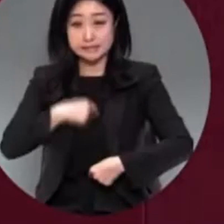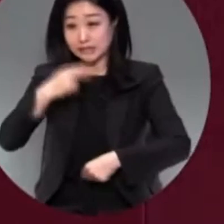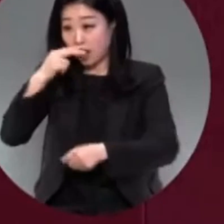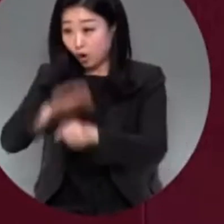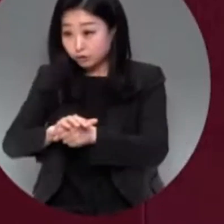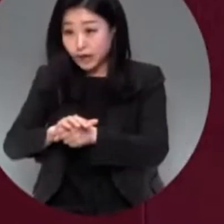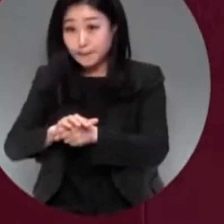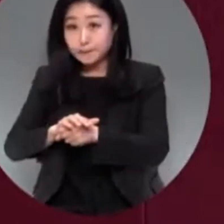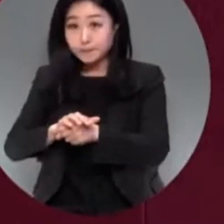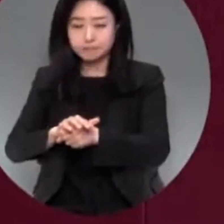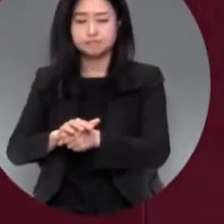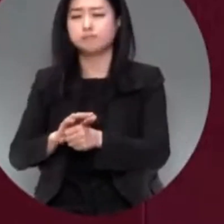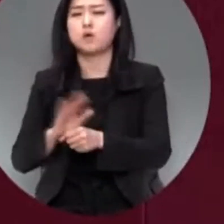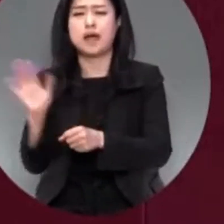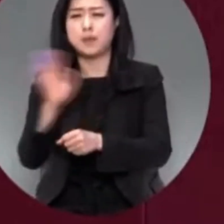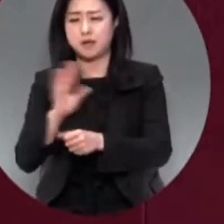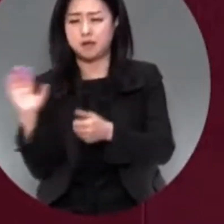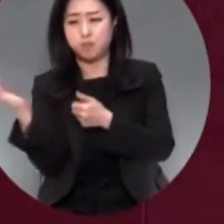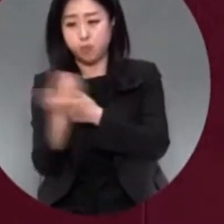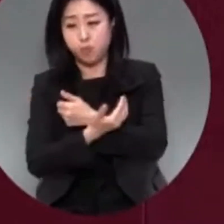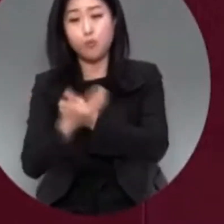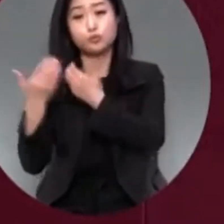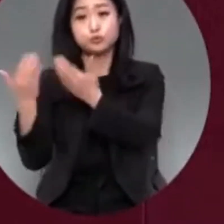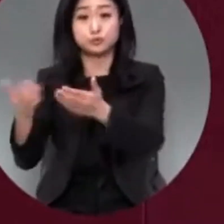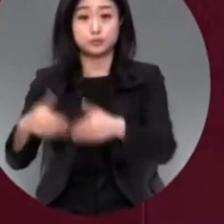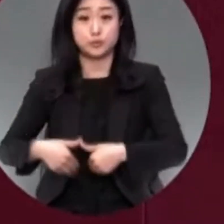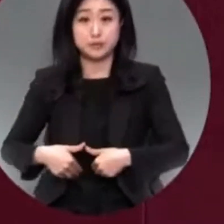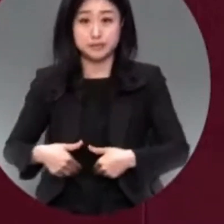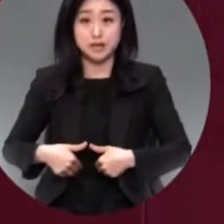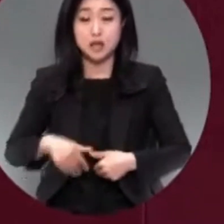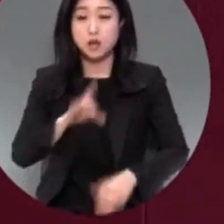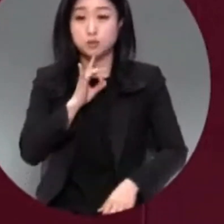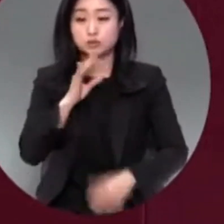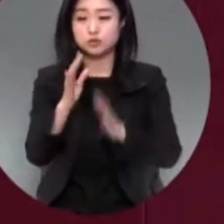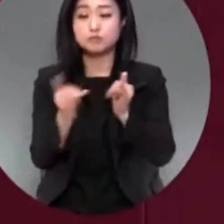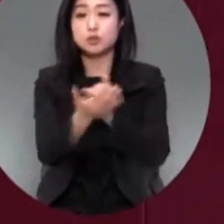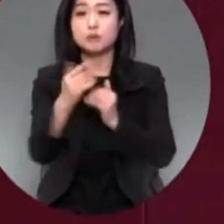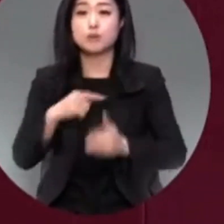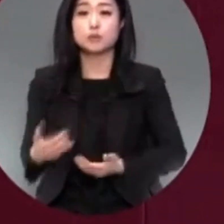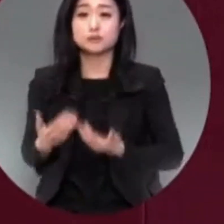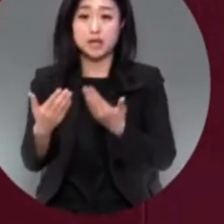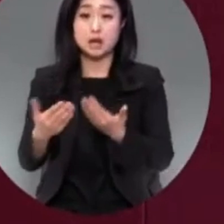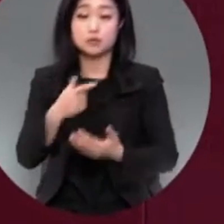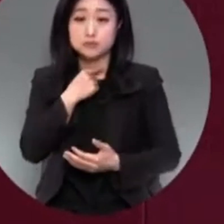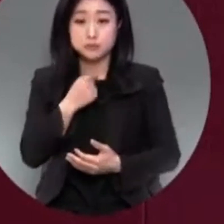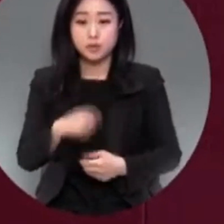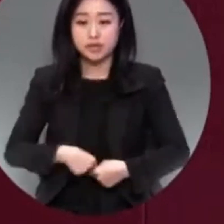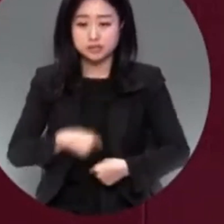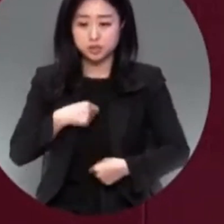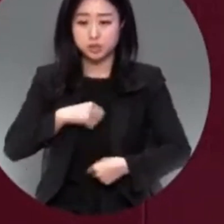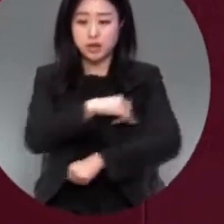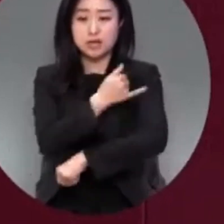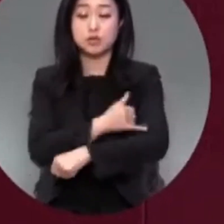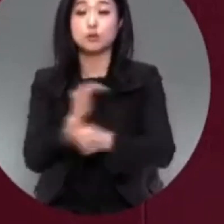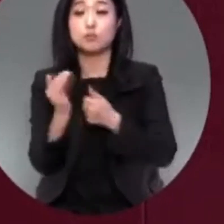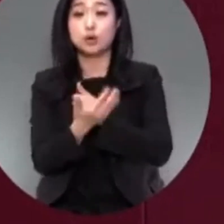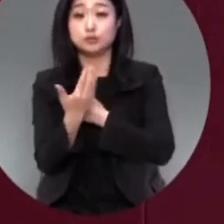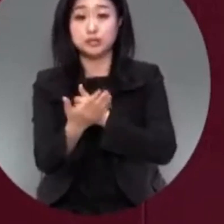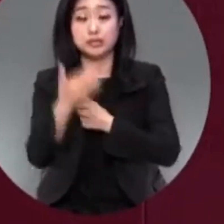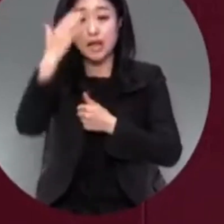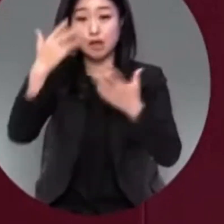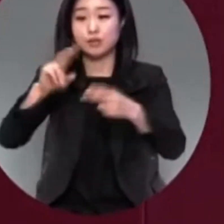억울함을 걷어내는 든든한 봉사자로 우뚝 설 것입니다. 오로지 국민에게 봉사하며 정의와 인권을 지켜내는